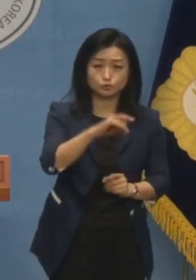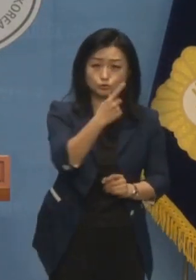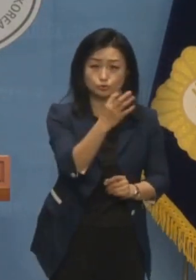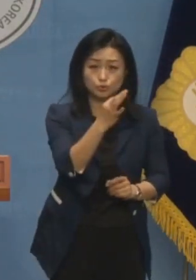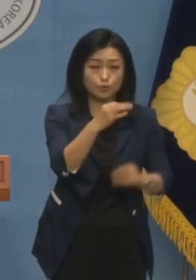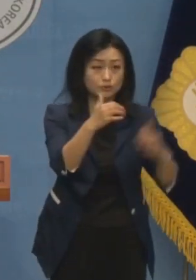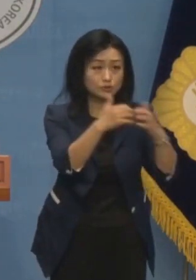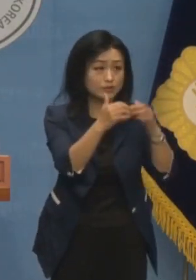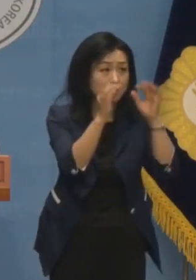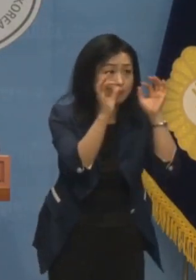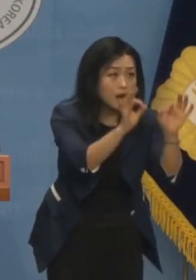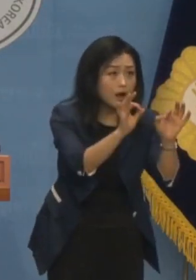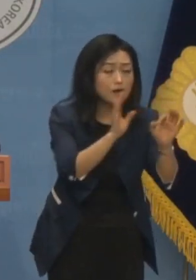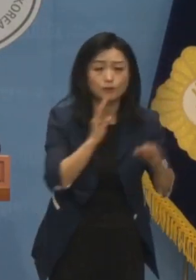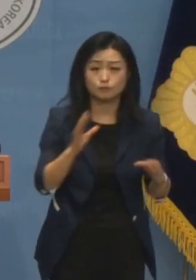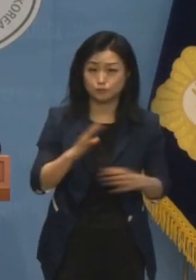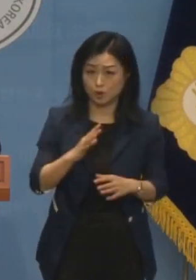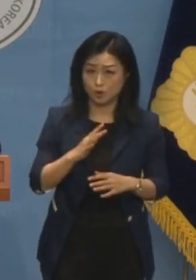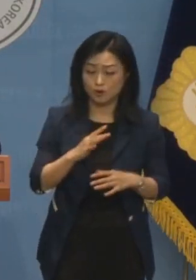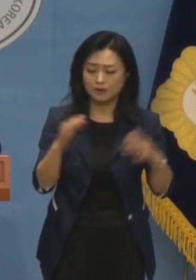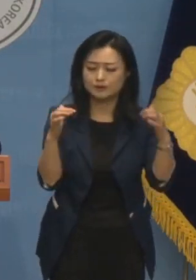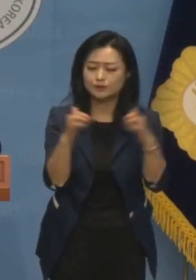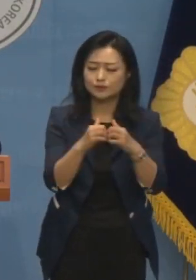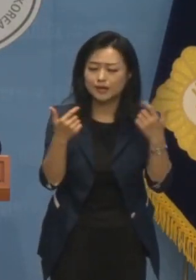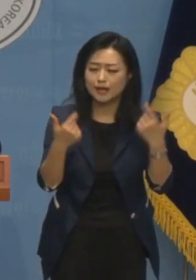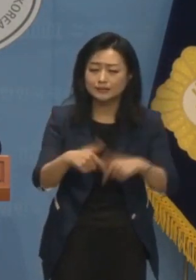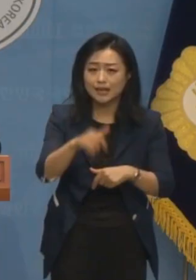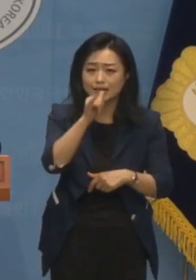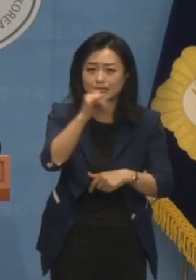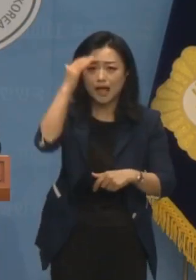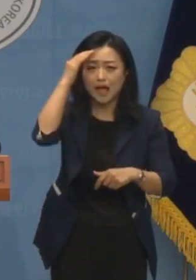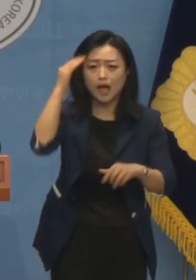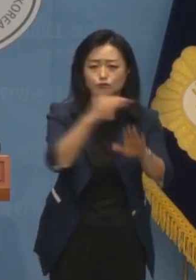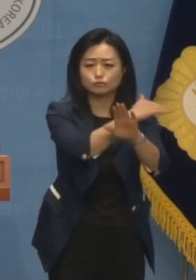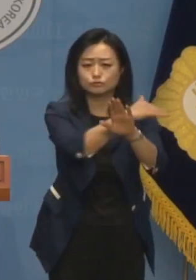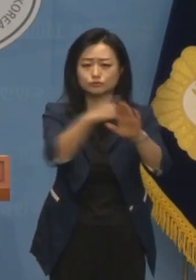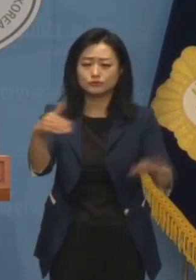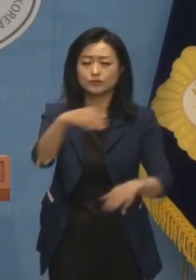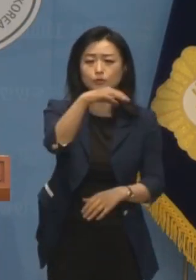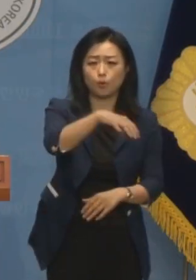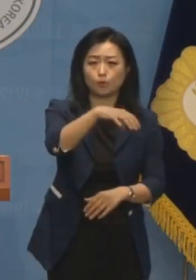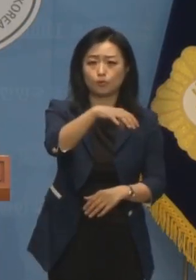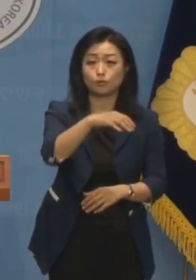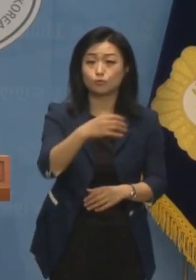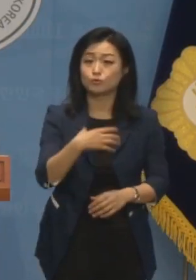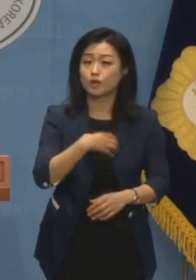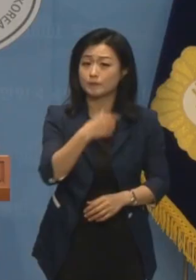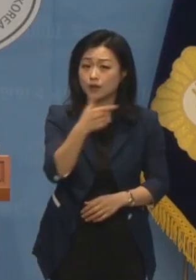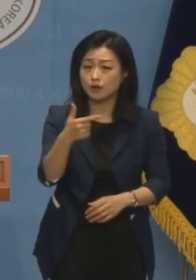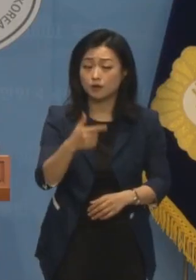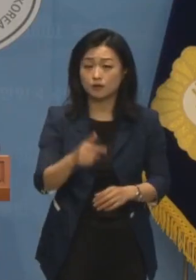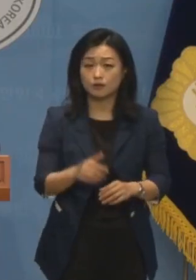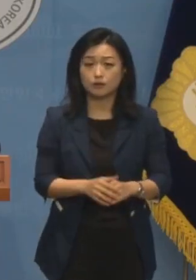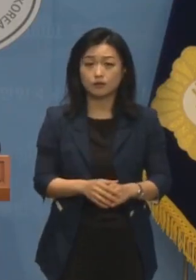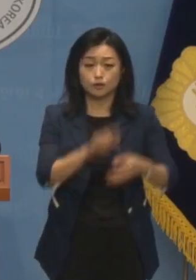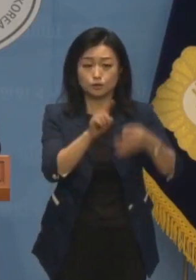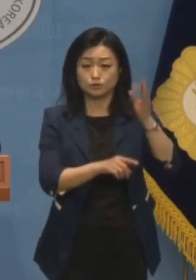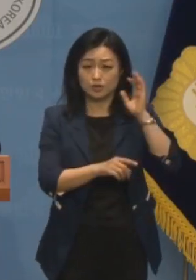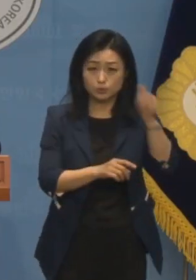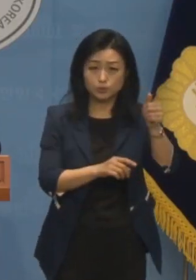있습니다. 전쟁의 위험이 상존하는 지정학적 단청대인 대한민국의 대통령이나 정치